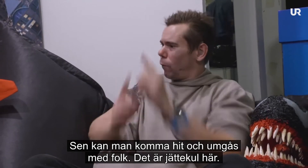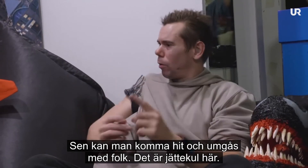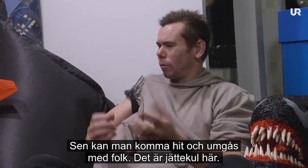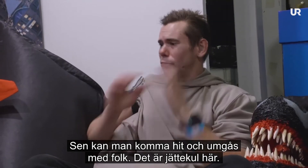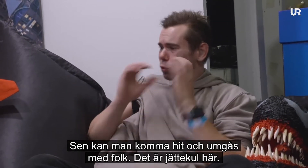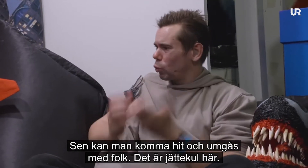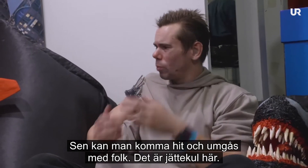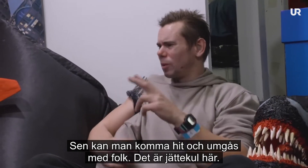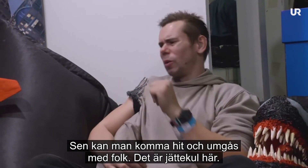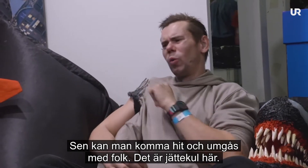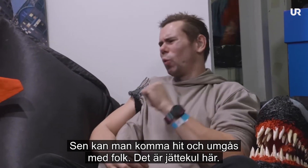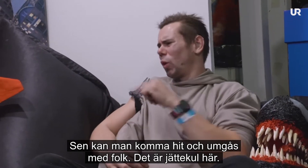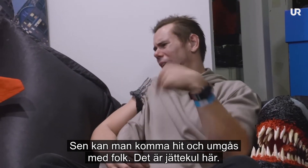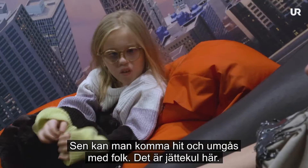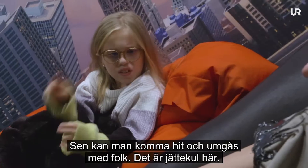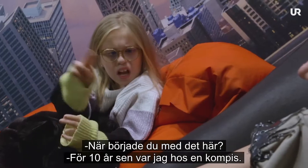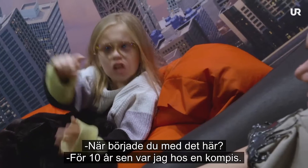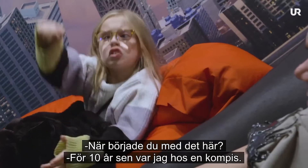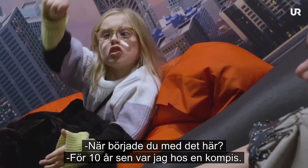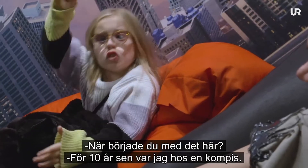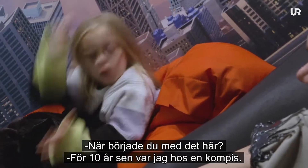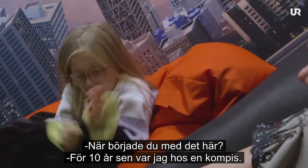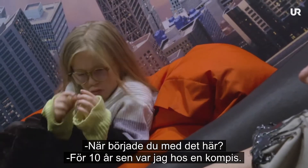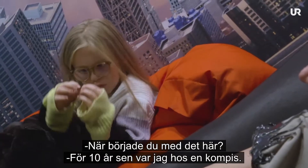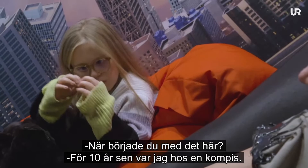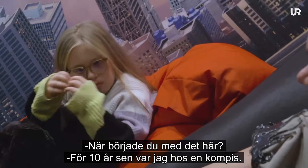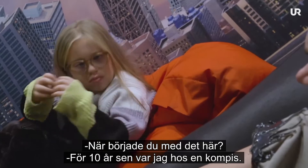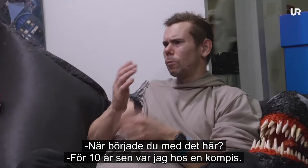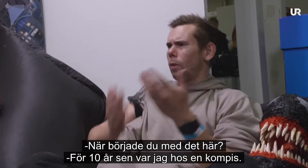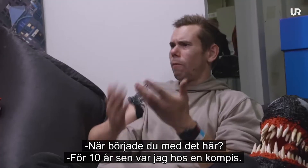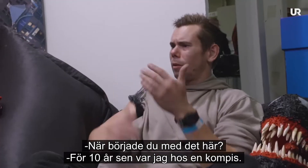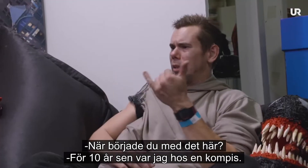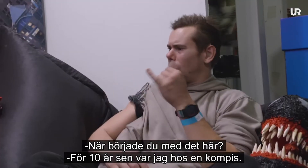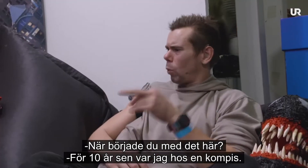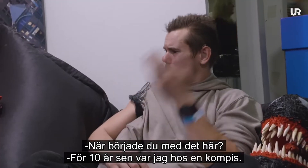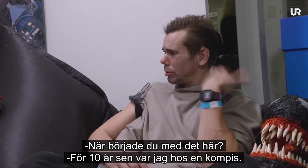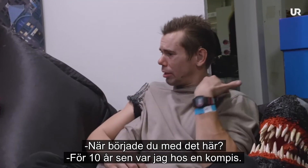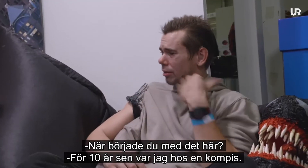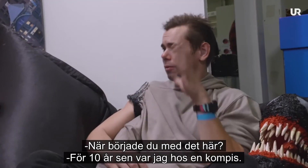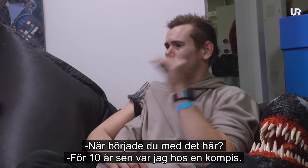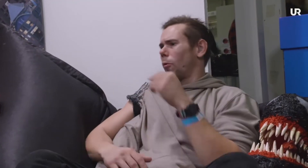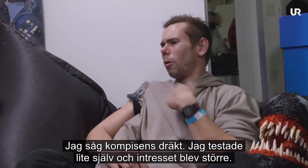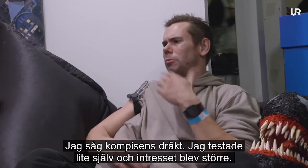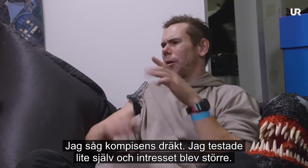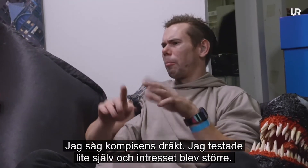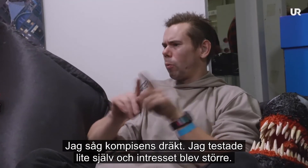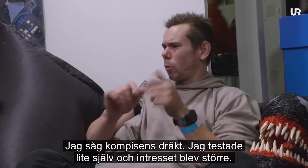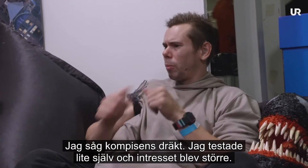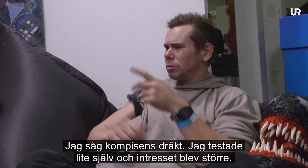vara social. Det är jättekul här. När började du med det här? För ungefär 10 år sedan, då var jag hemma hos en kompis och då såg jag